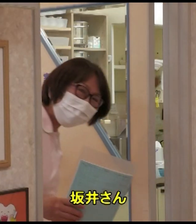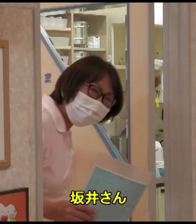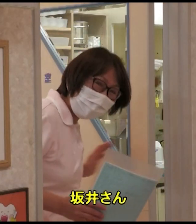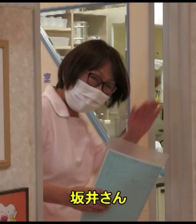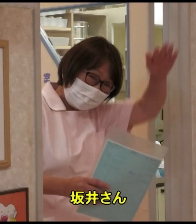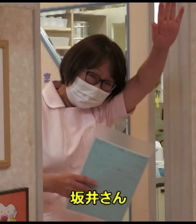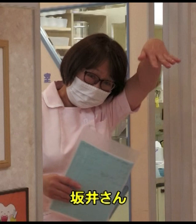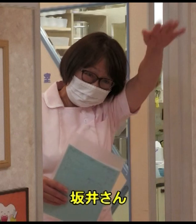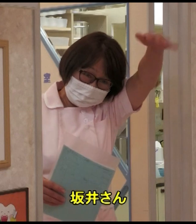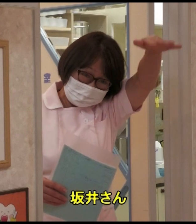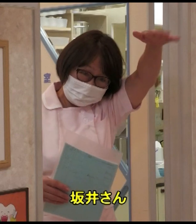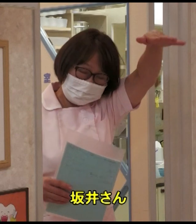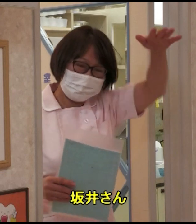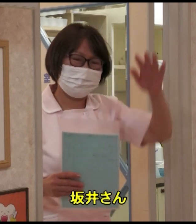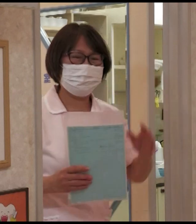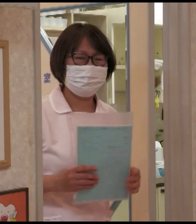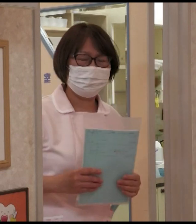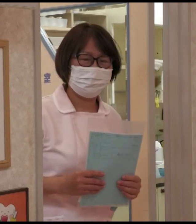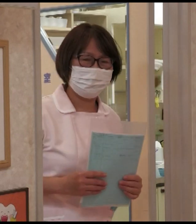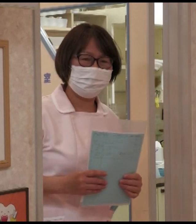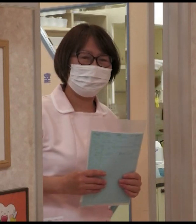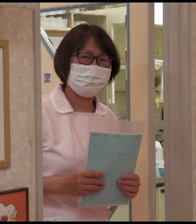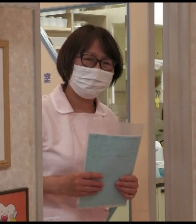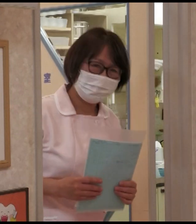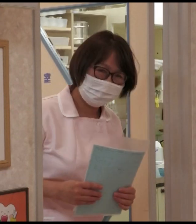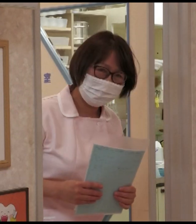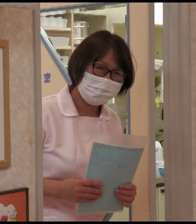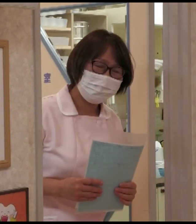酒井さん、